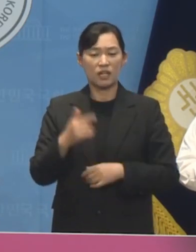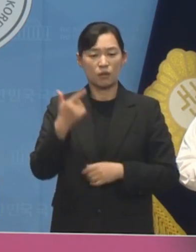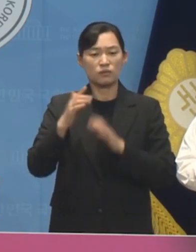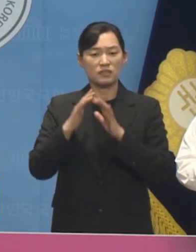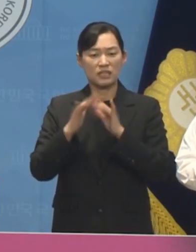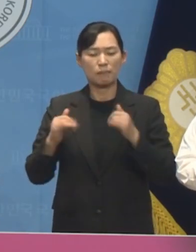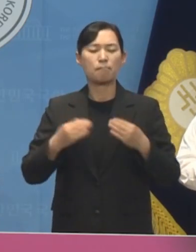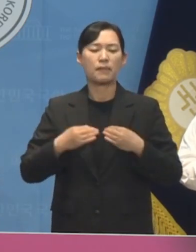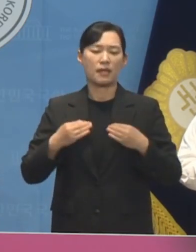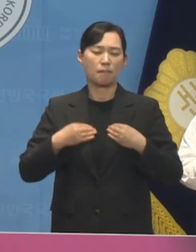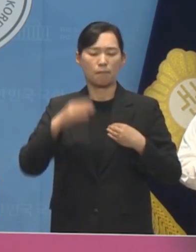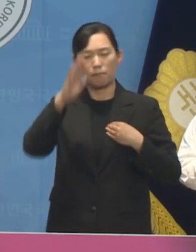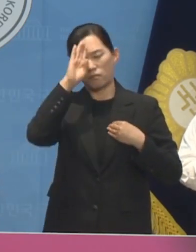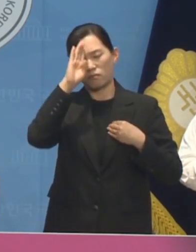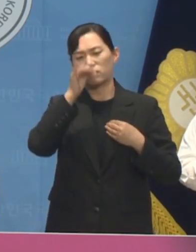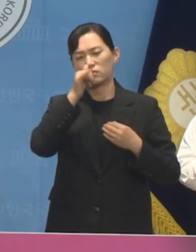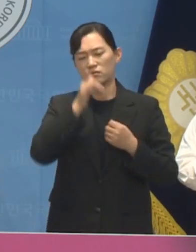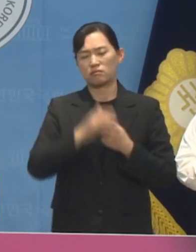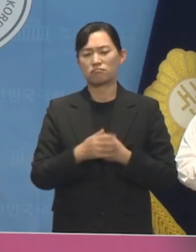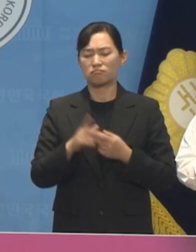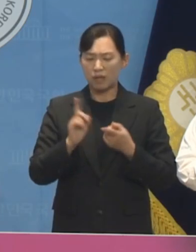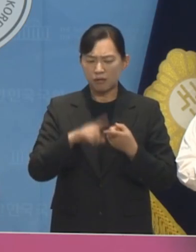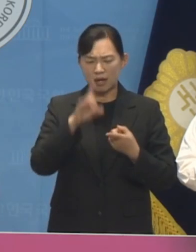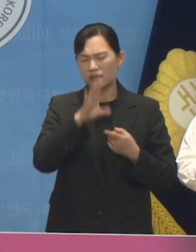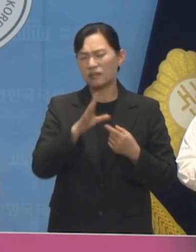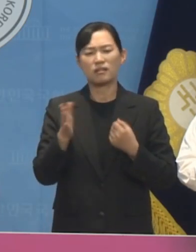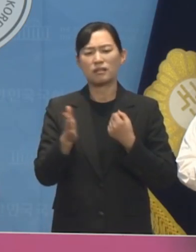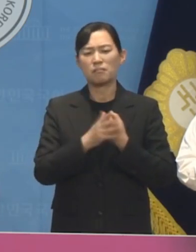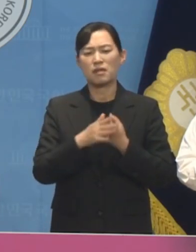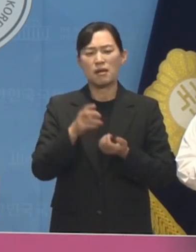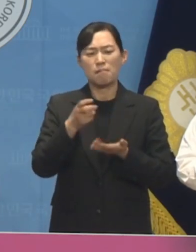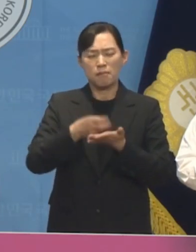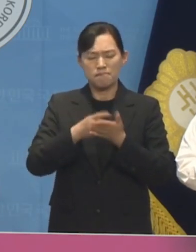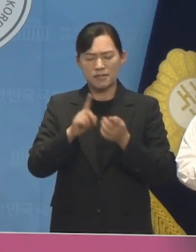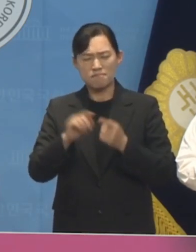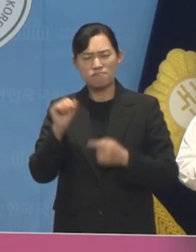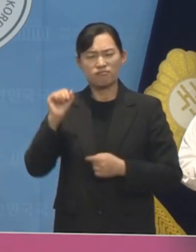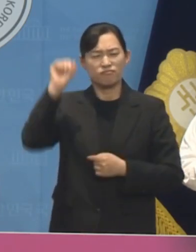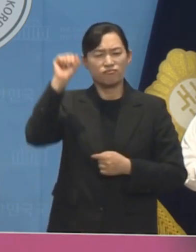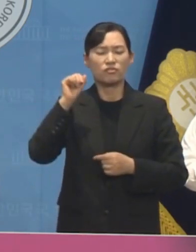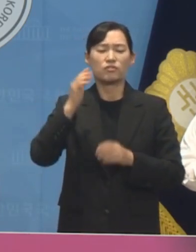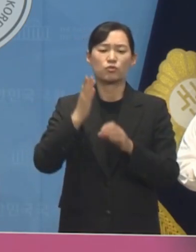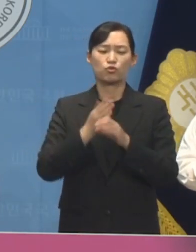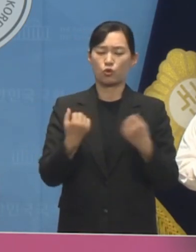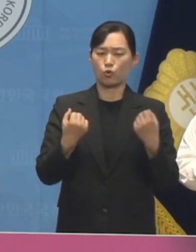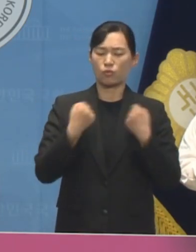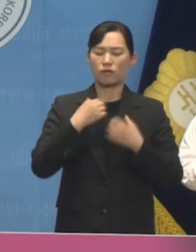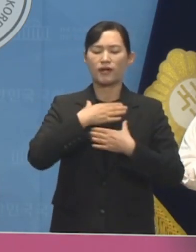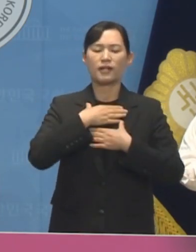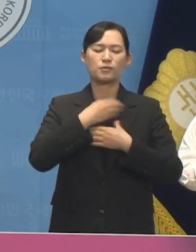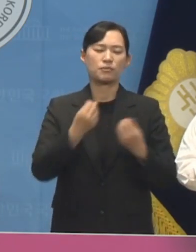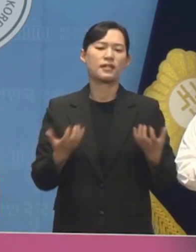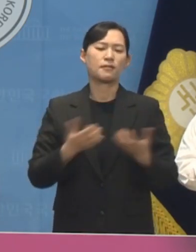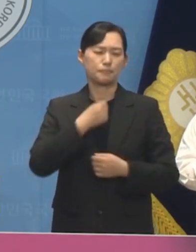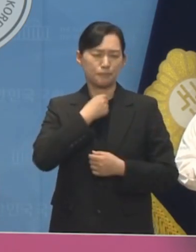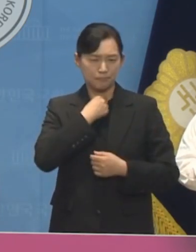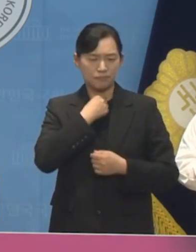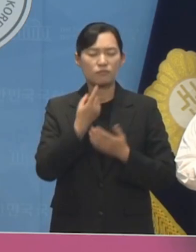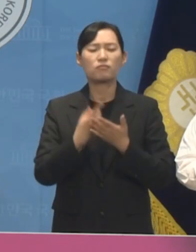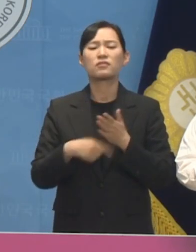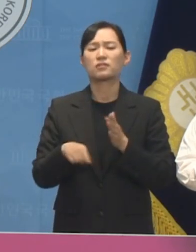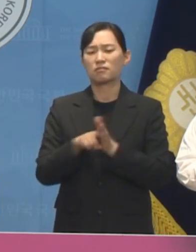관찰진료 대상입니다. 이대로는 안 되겠다 싶어 준법 투쟁을 시작했습니다. 건강하고 안전하게 일하고